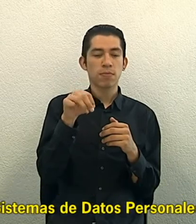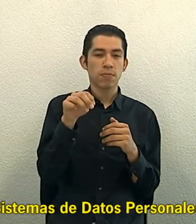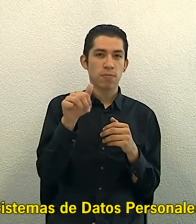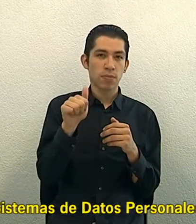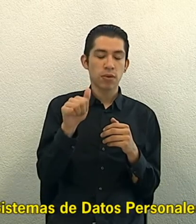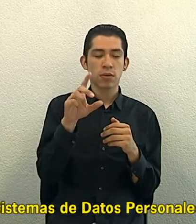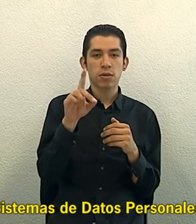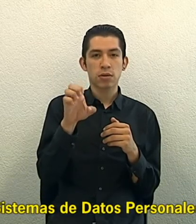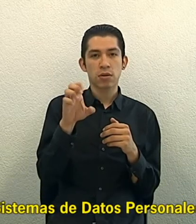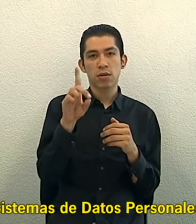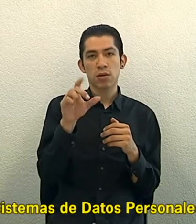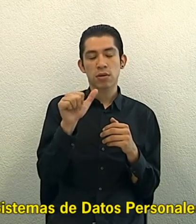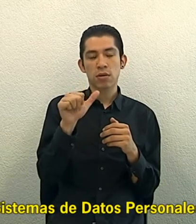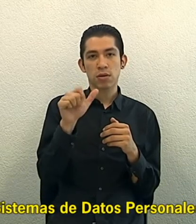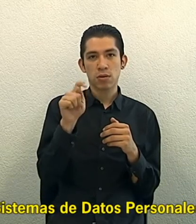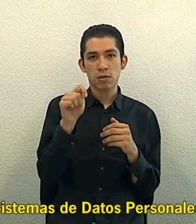sistemas de datos personales